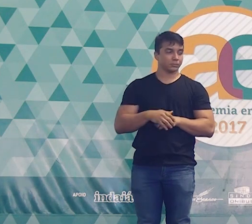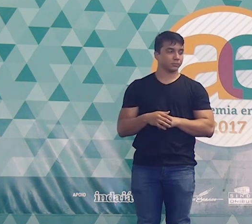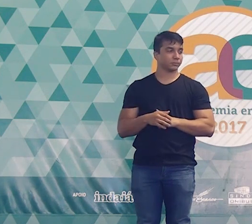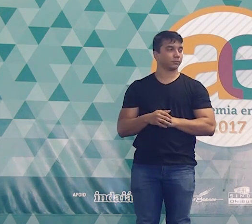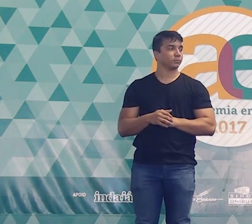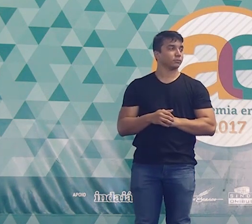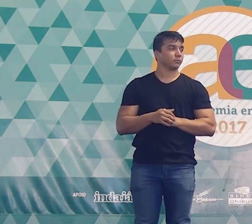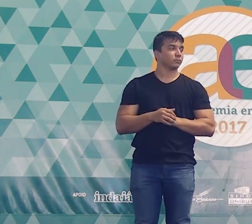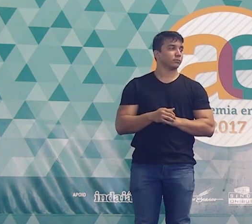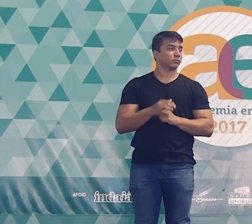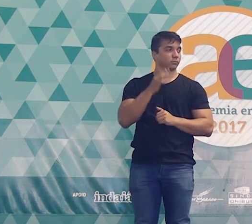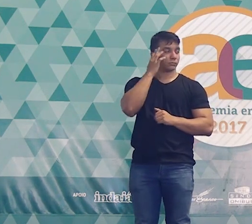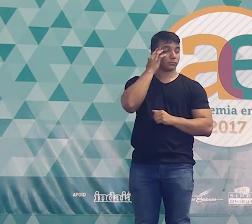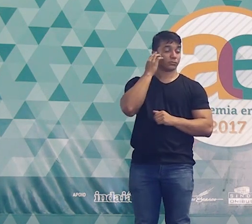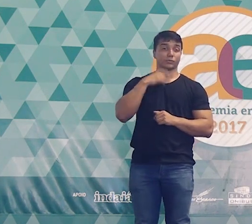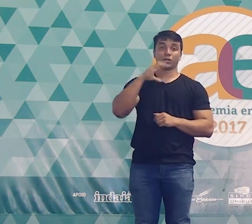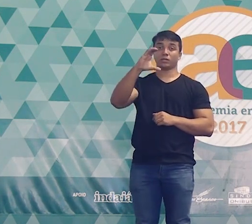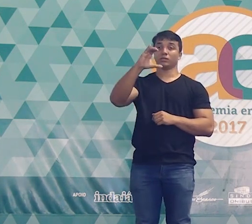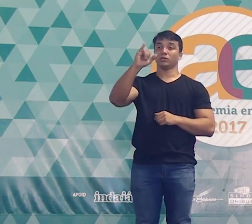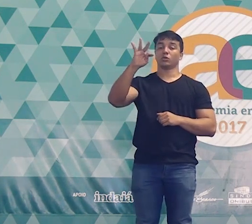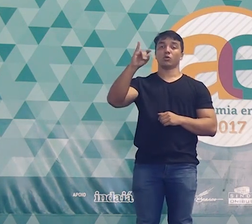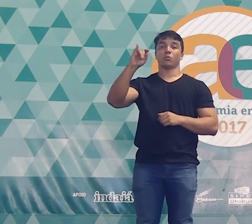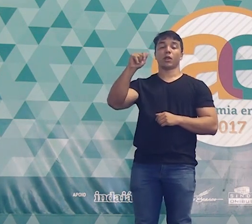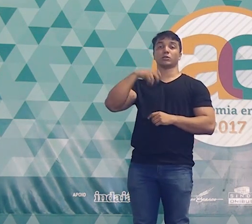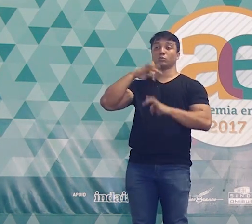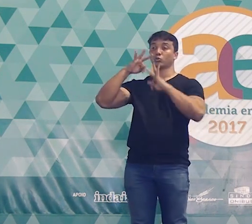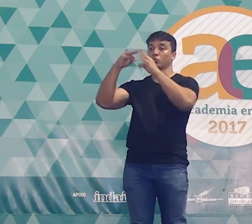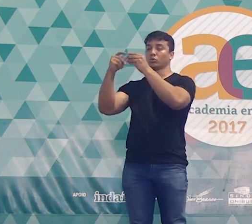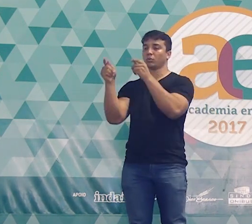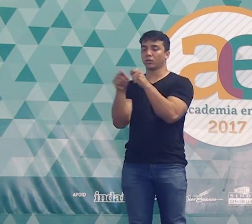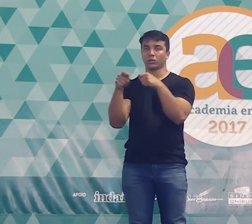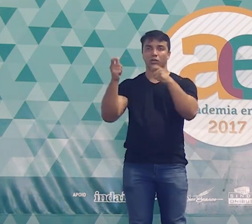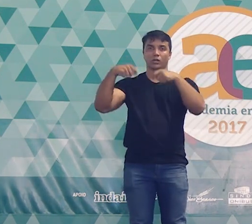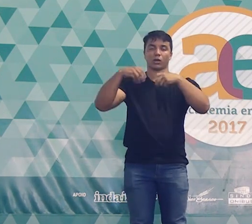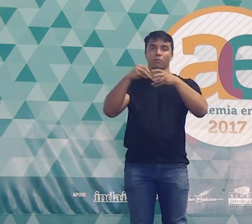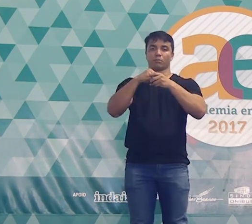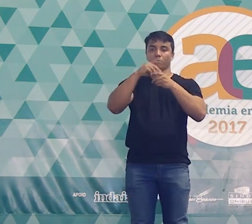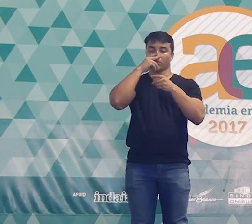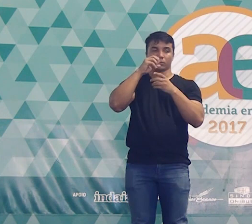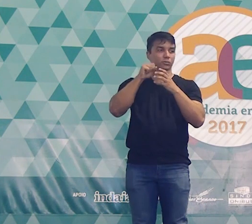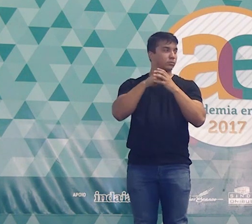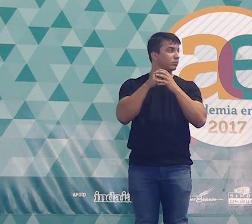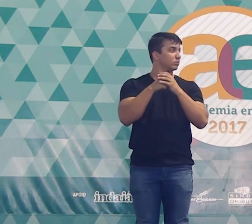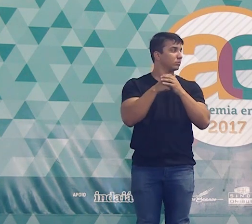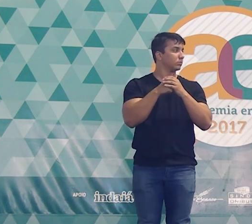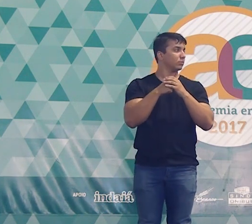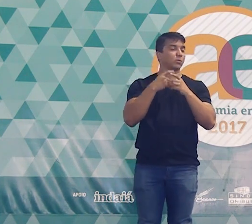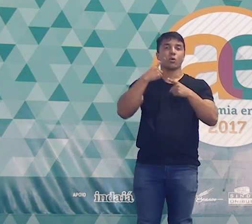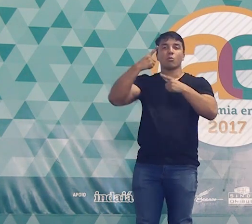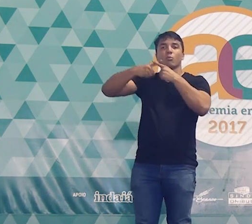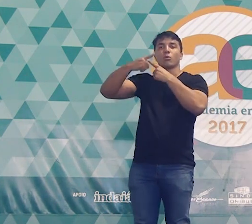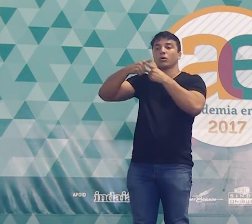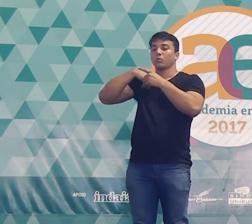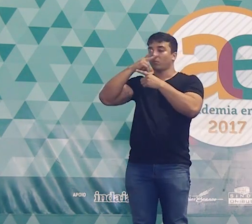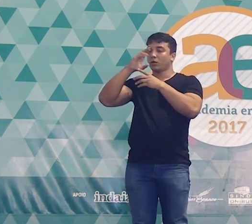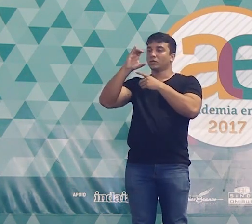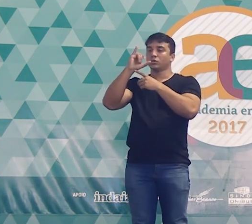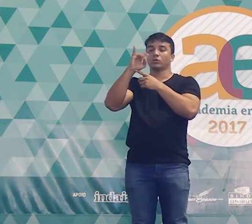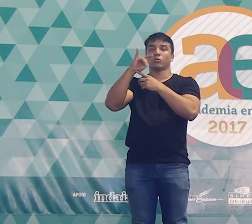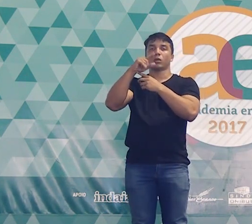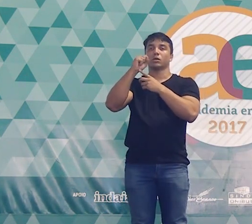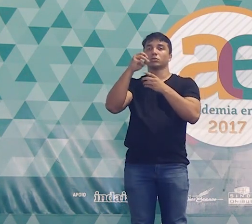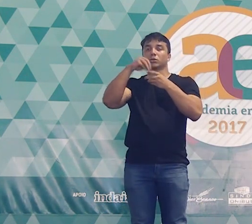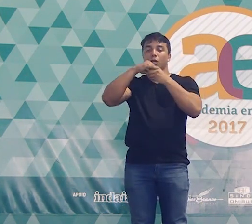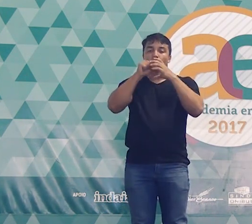Vamos ver aqui. O citoplasma é tudo que pode compreender as células de pequeno, porque o citoplasma não pode compreender